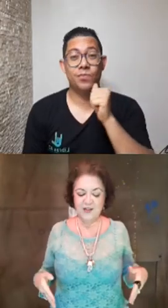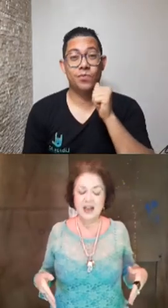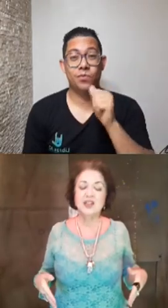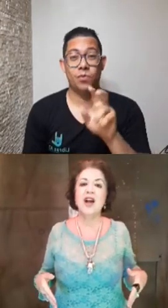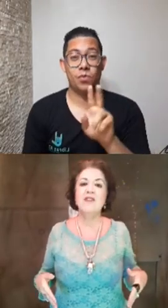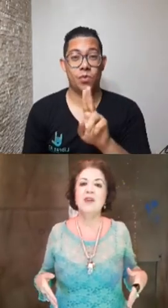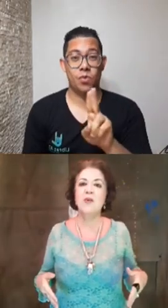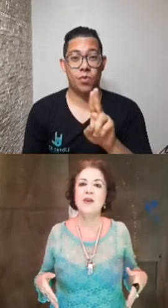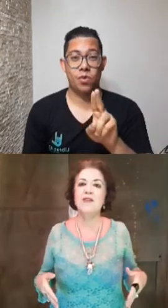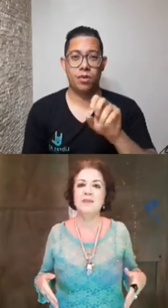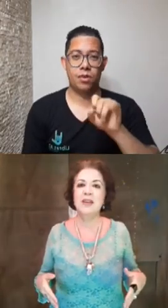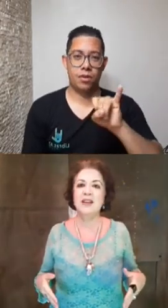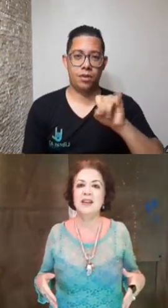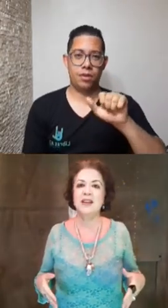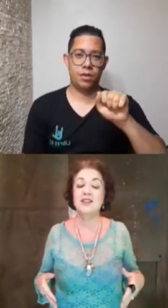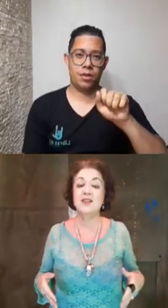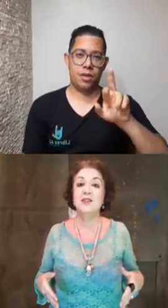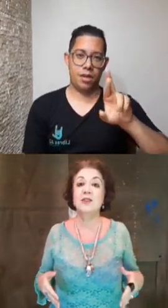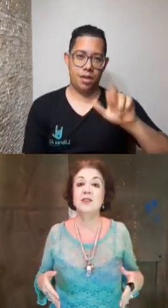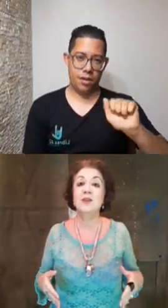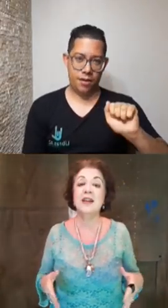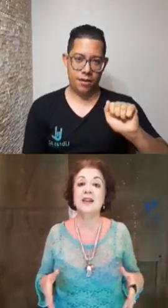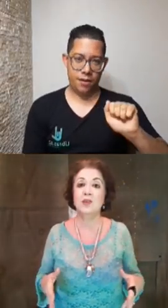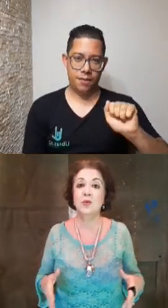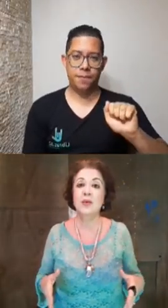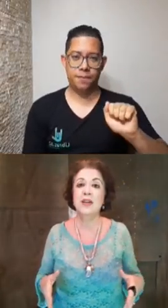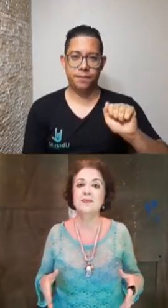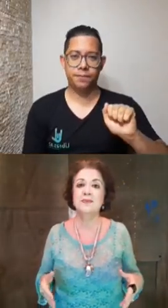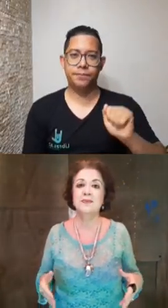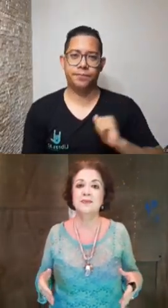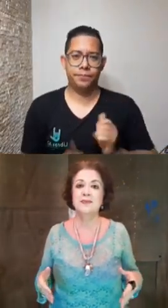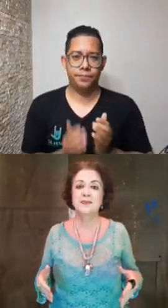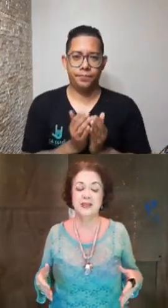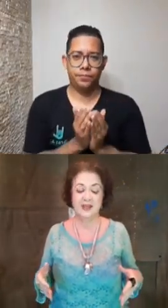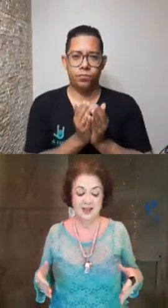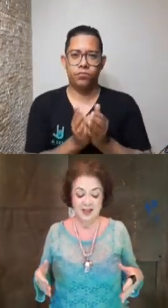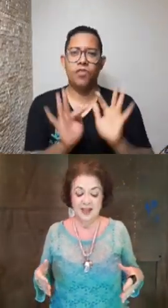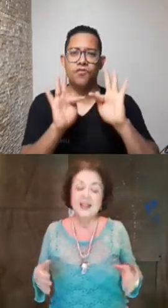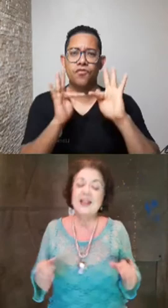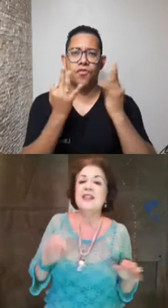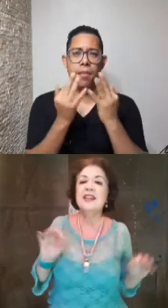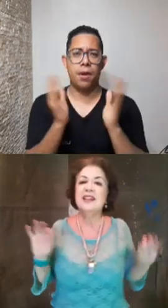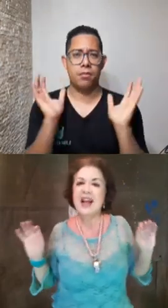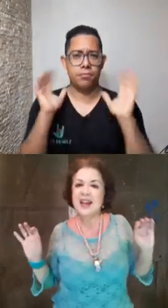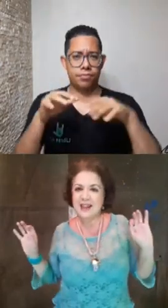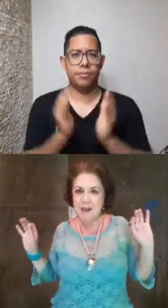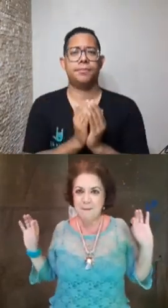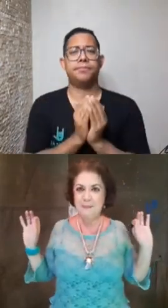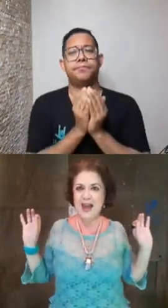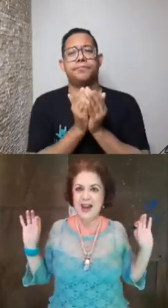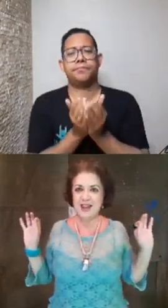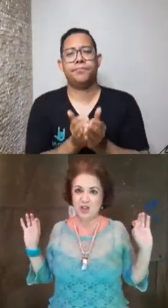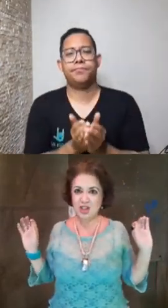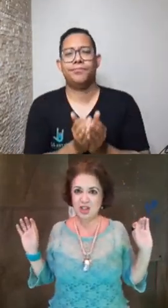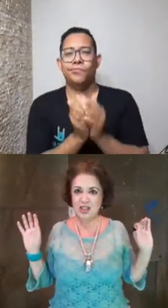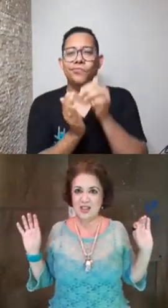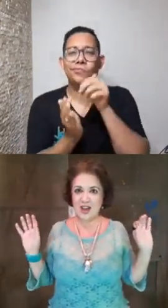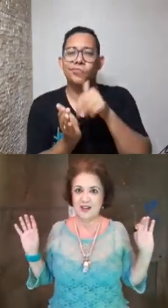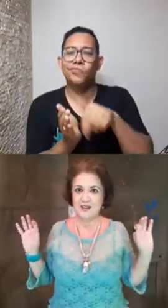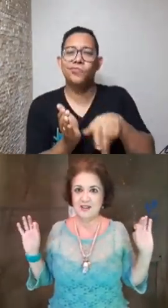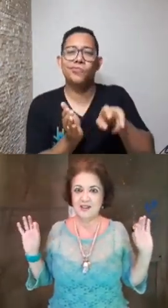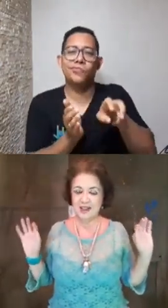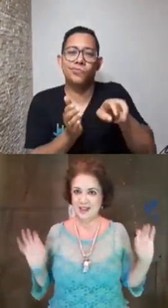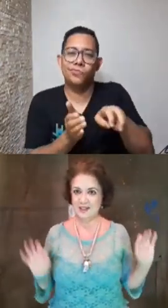Ela viajava com a família numa canoa e estava sentada na